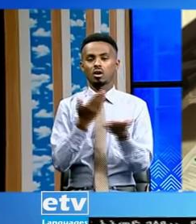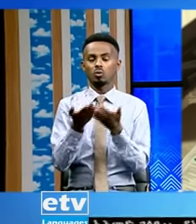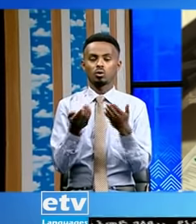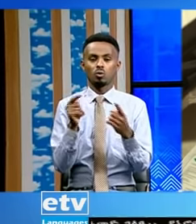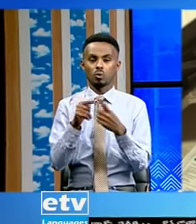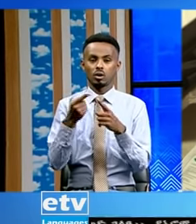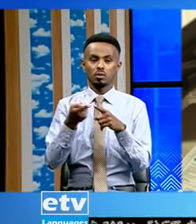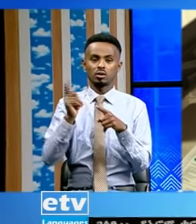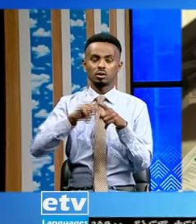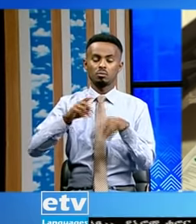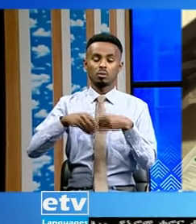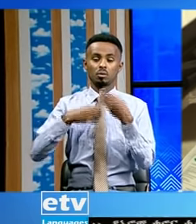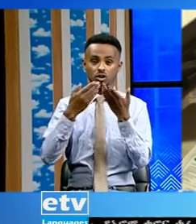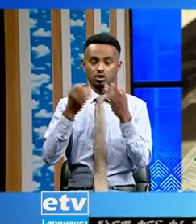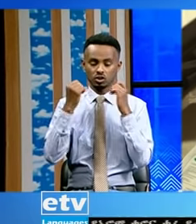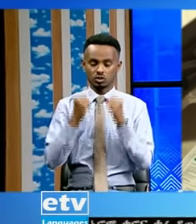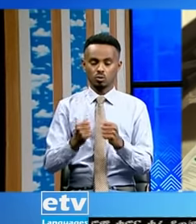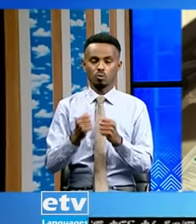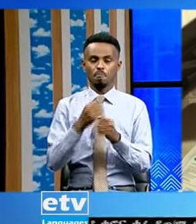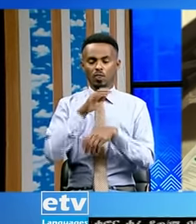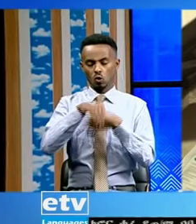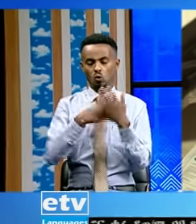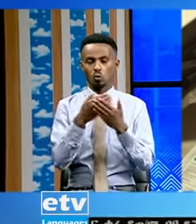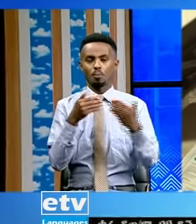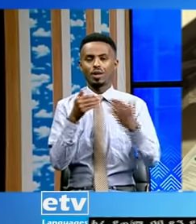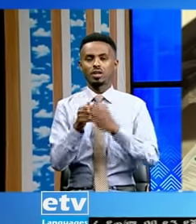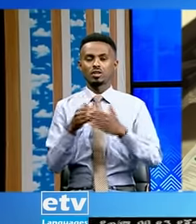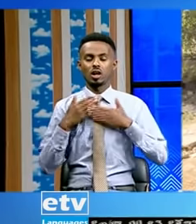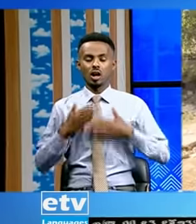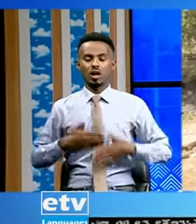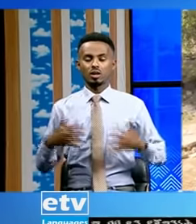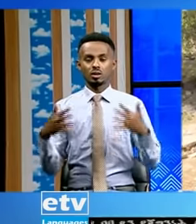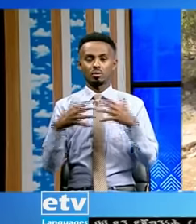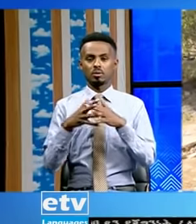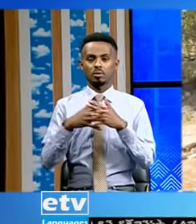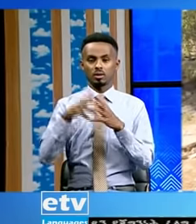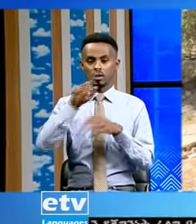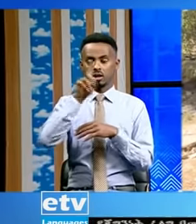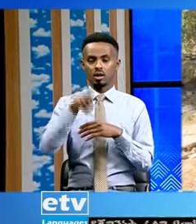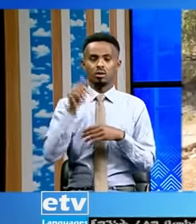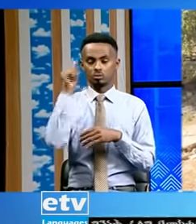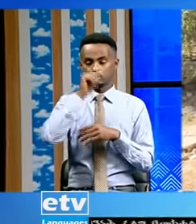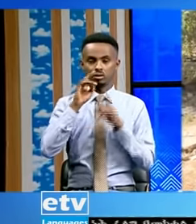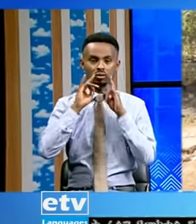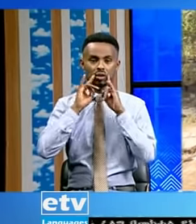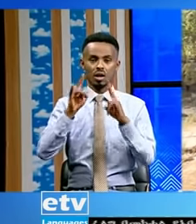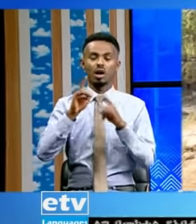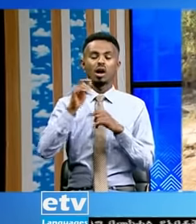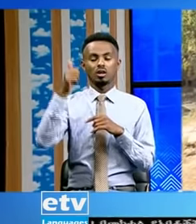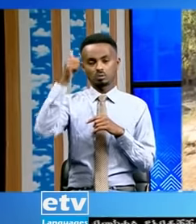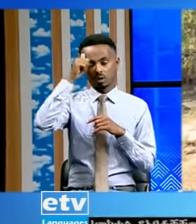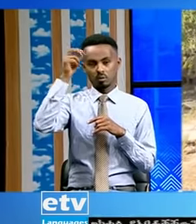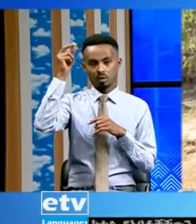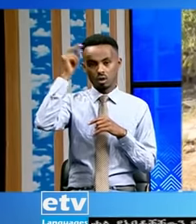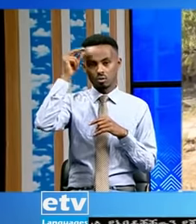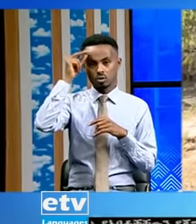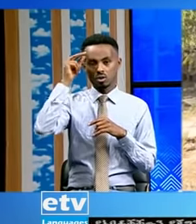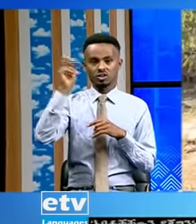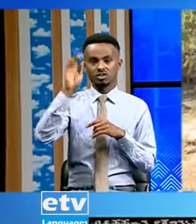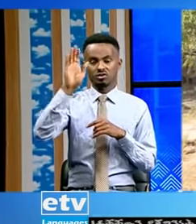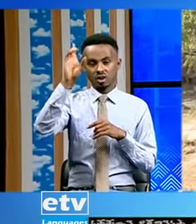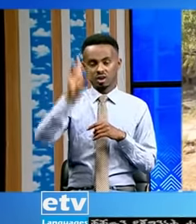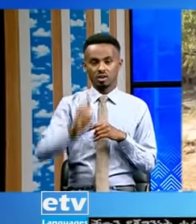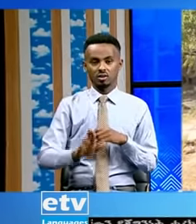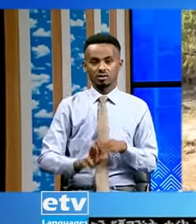ወደ መስጠት መመለስ እንዲችሉ የሁሉንም ባለድርሻ አካላት ርብርብ ይጠይቃል። ለኢቲቪ ዜና አስማረ ብርሃኑ